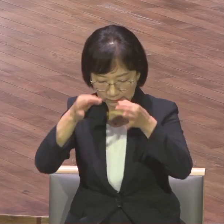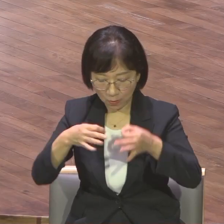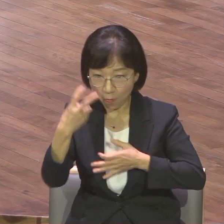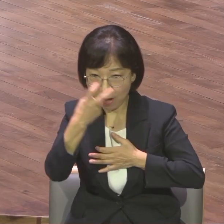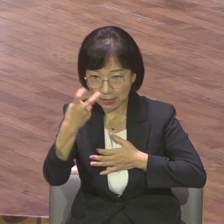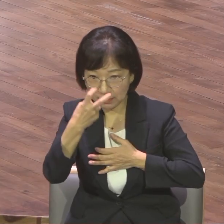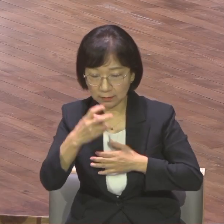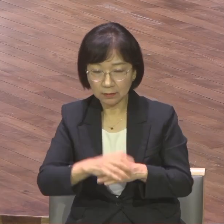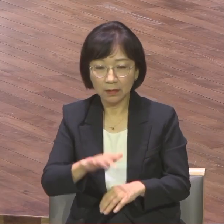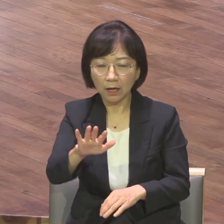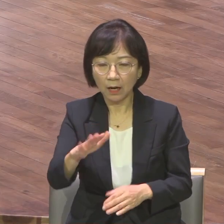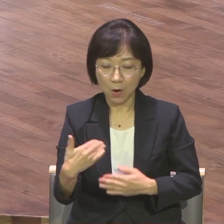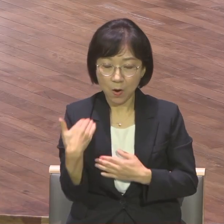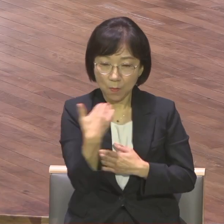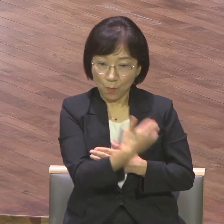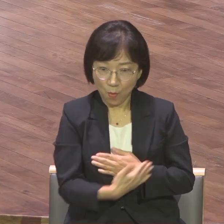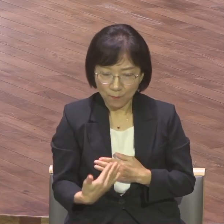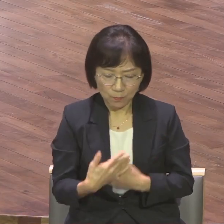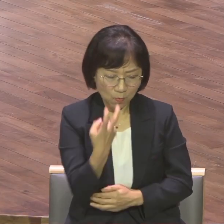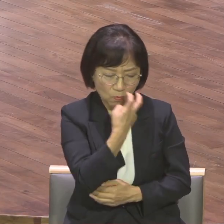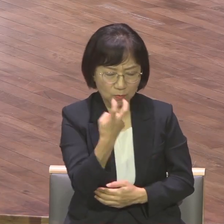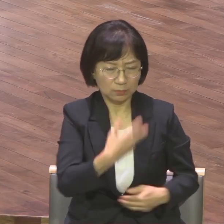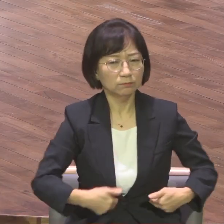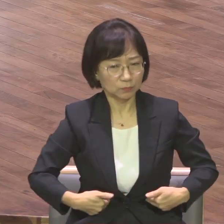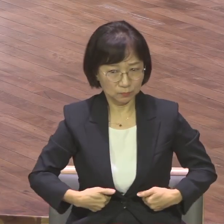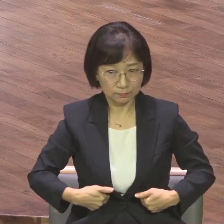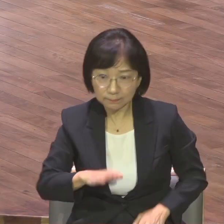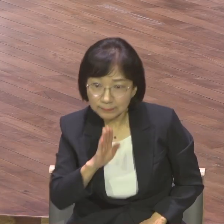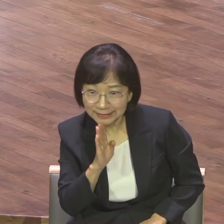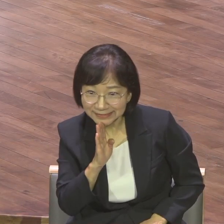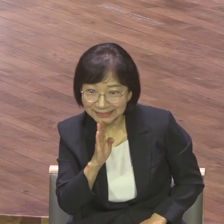자기 몸도 수시로 관리를 해야 되잖아요.